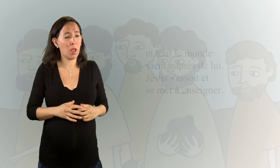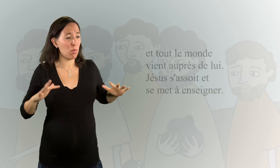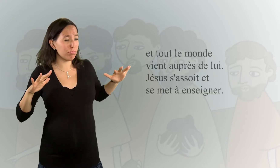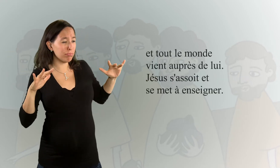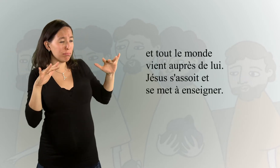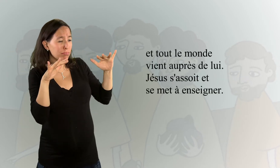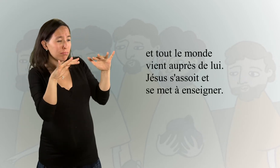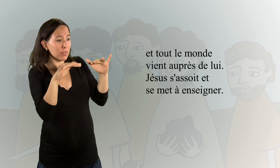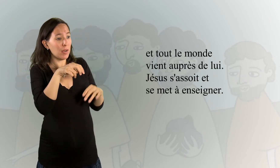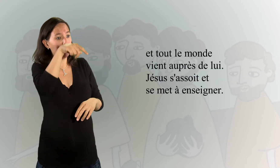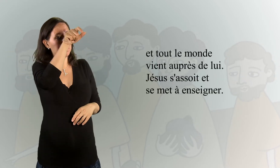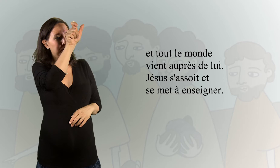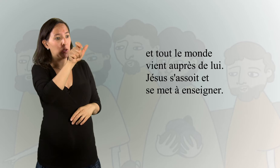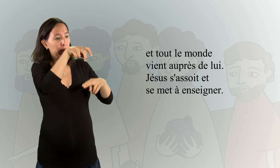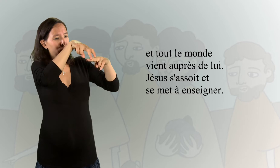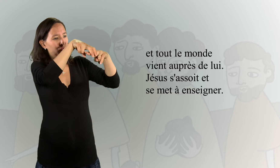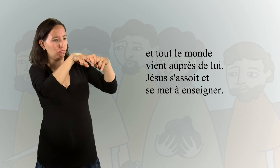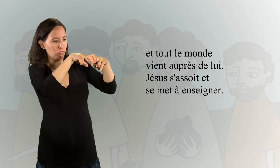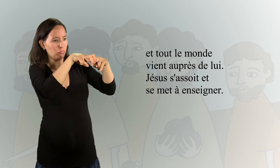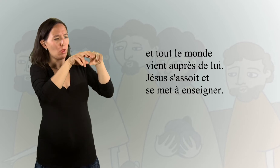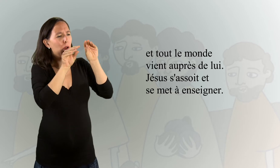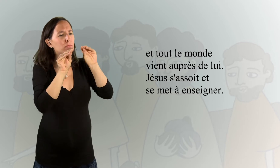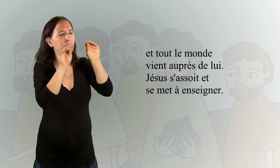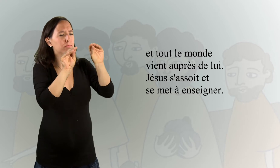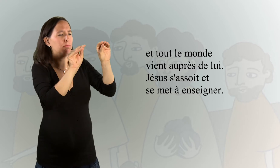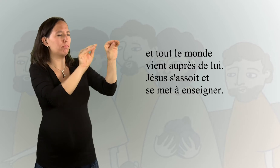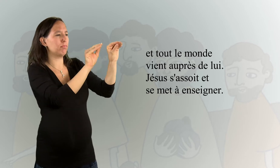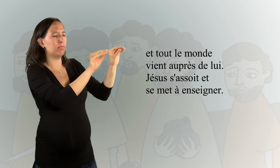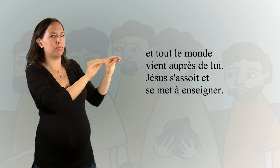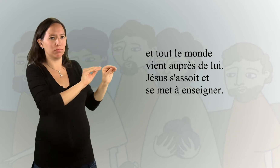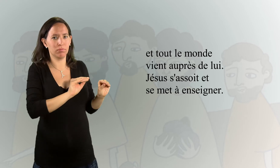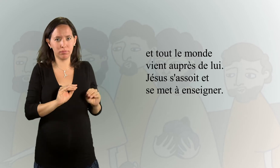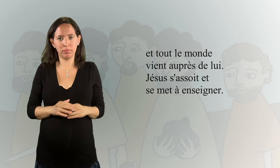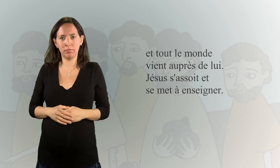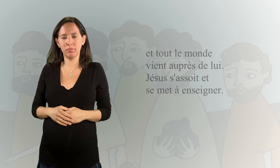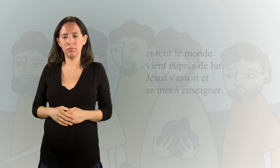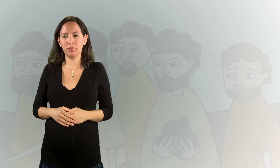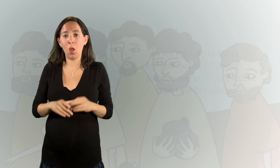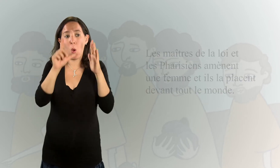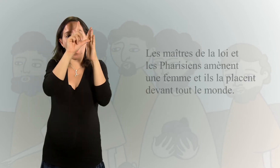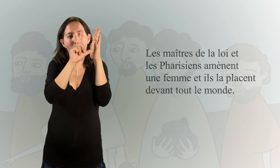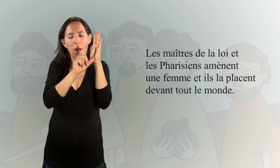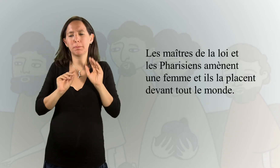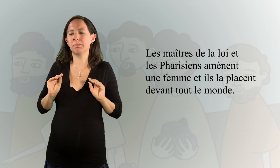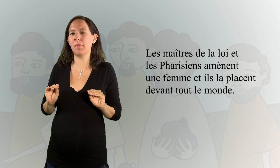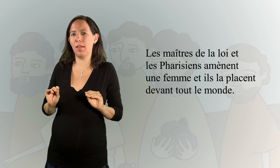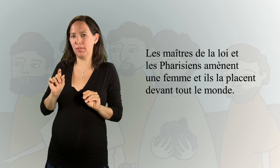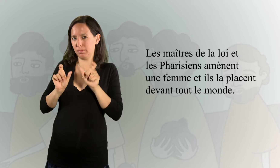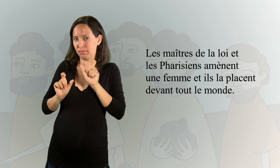et tout le monde vient auprès de lui. Jésus s'assoit et se met à enseigner. Les maîtres de la loi et